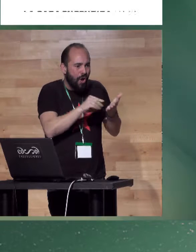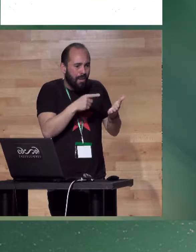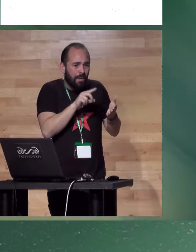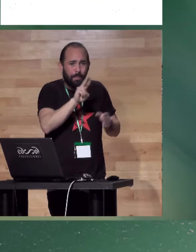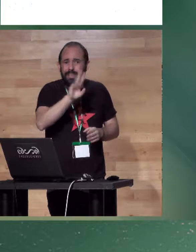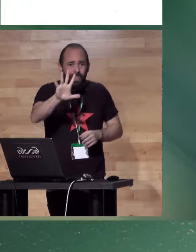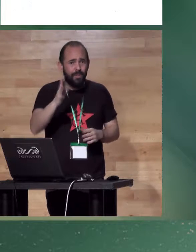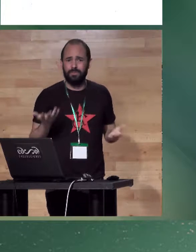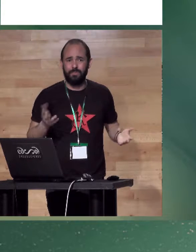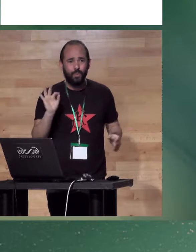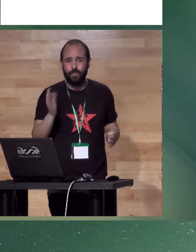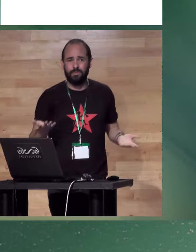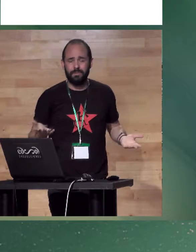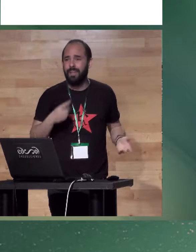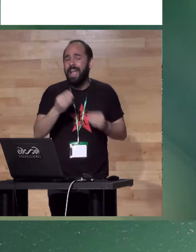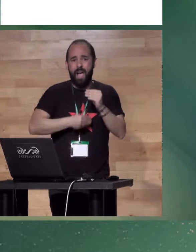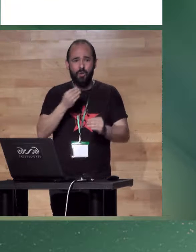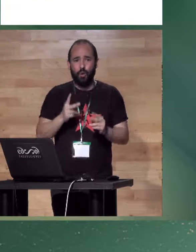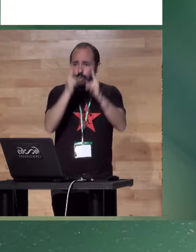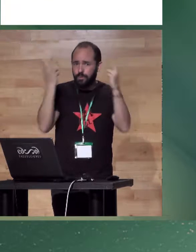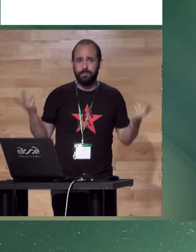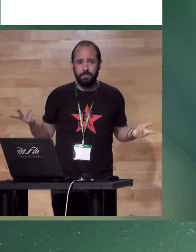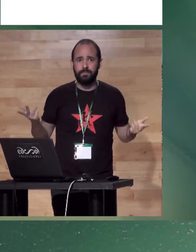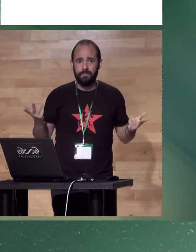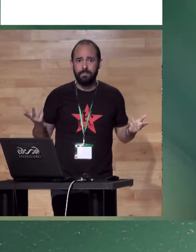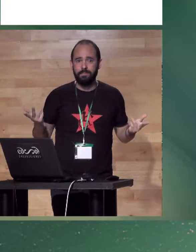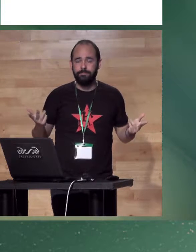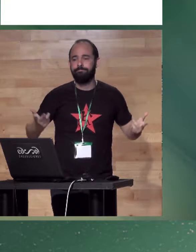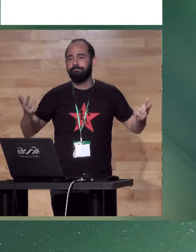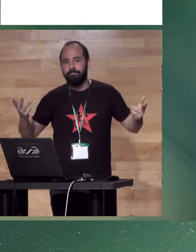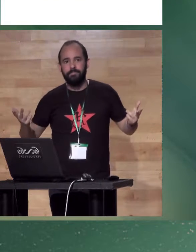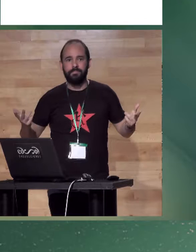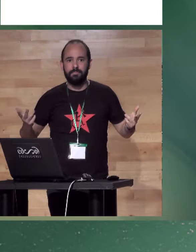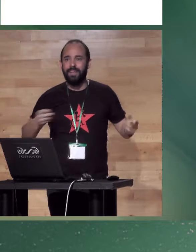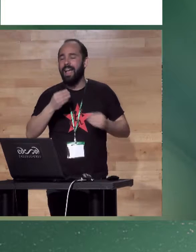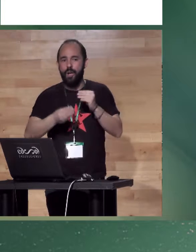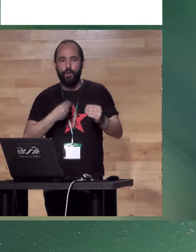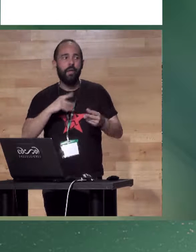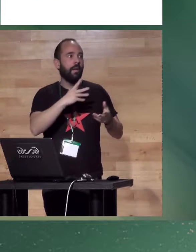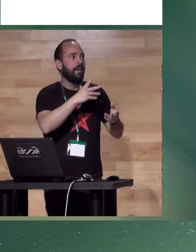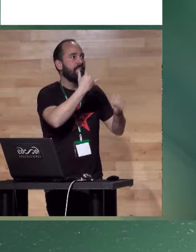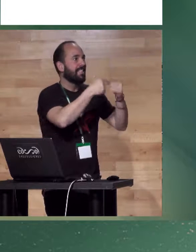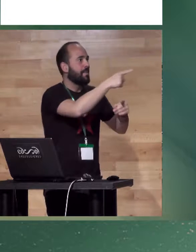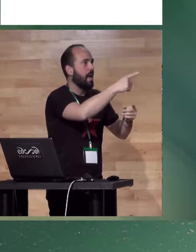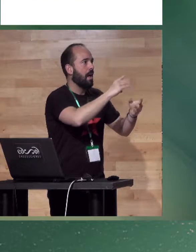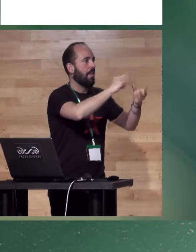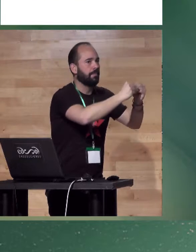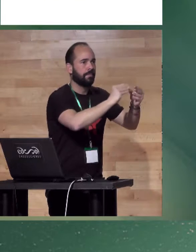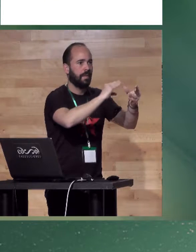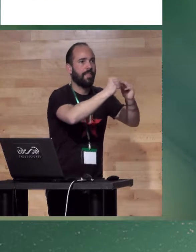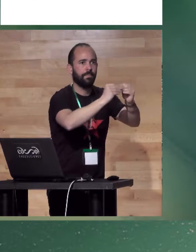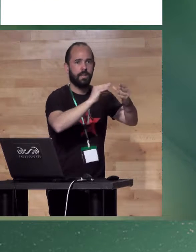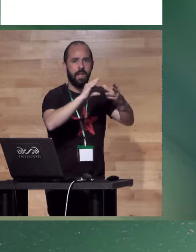antes yo he hecho un guión y son 25 minutos, ¿qué es lo que hago? ¿Cómo lo corto? ¿Qué es lo que hago? ¿A